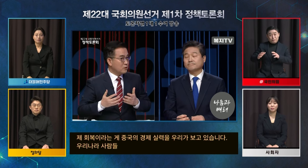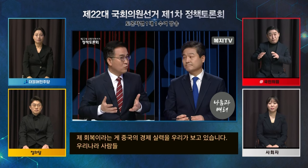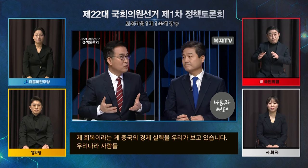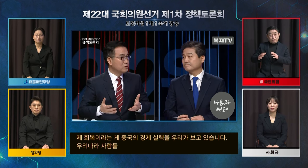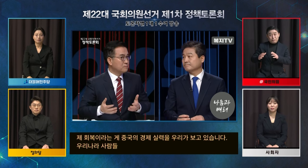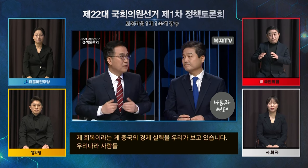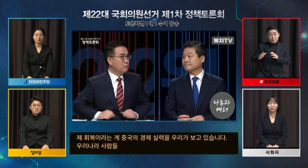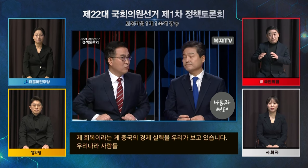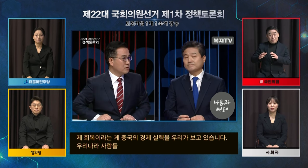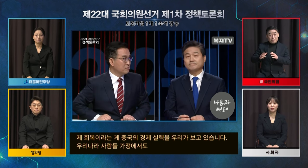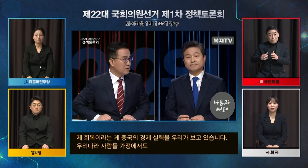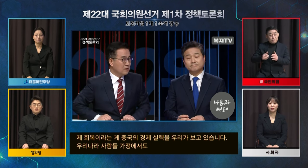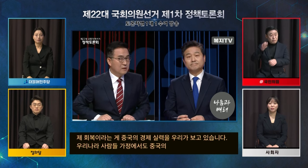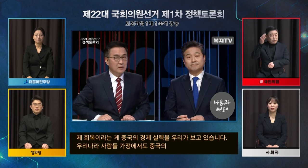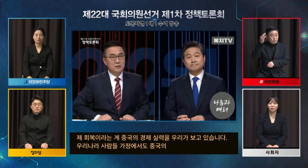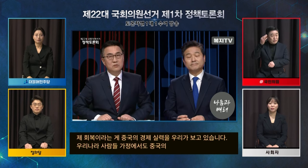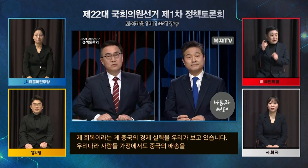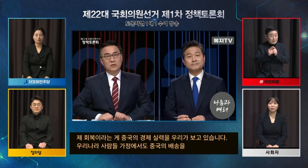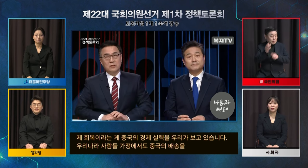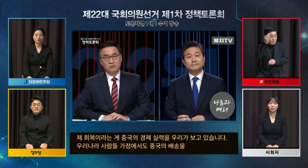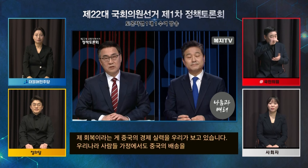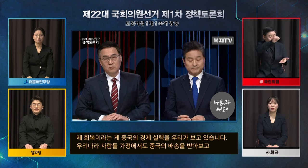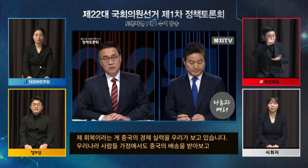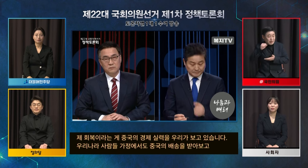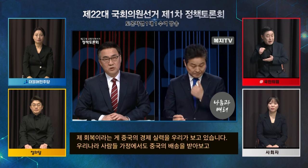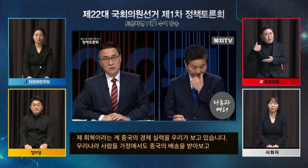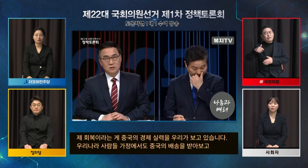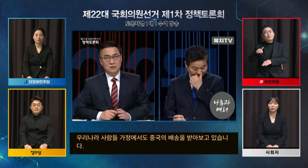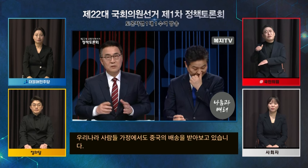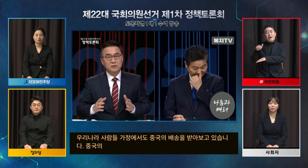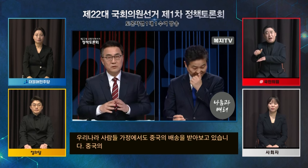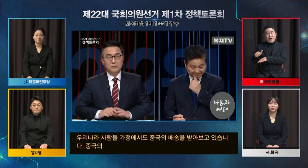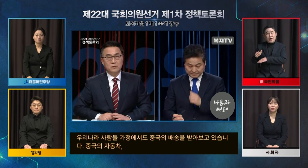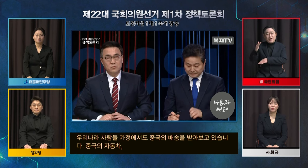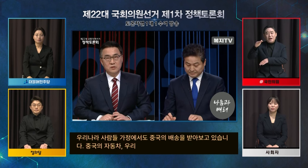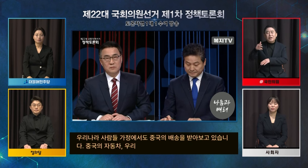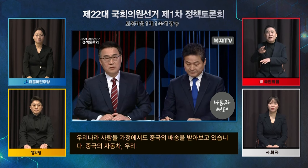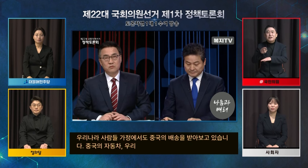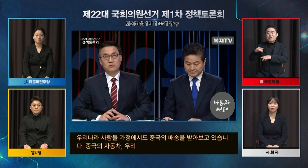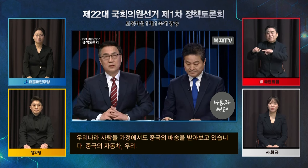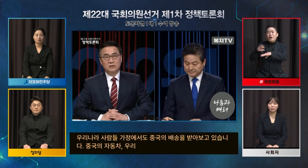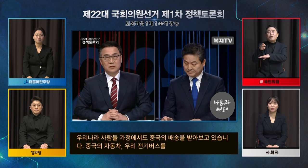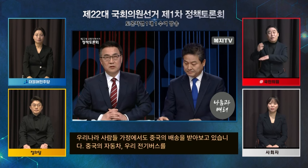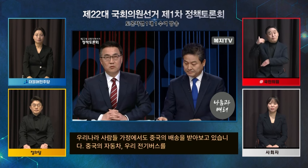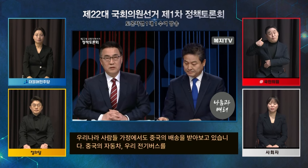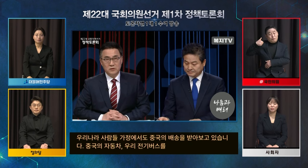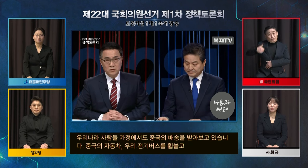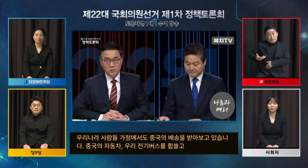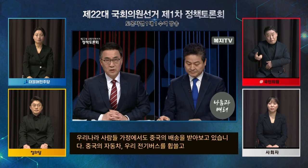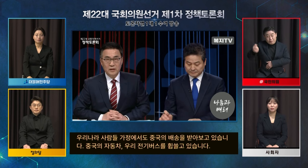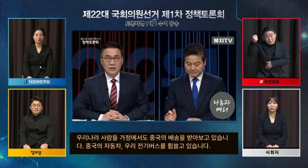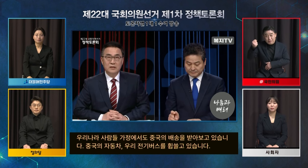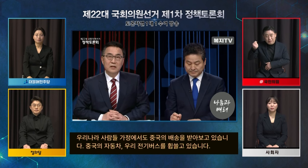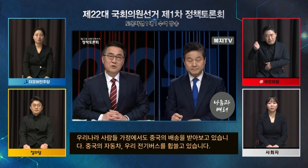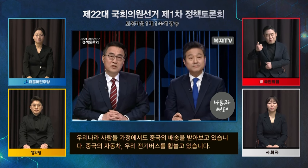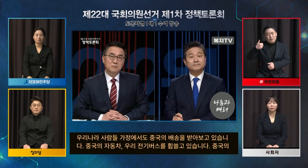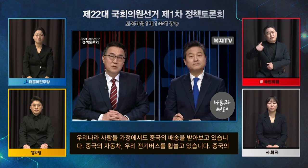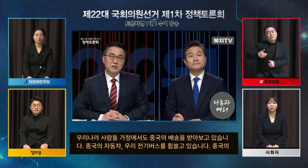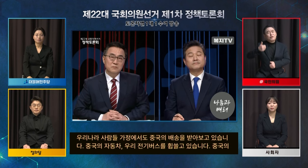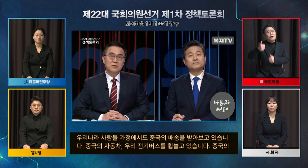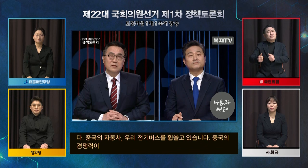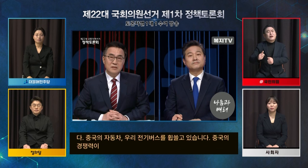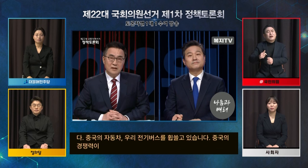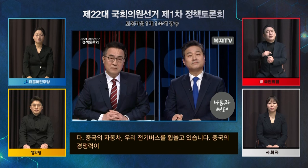배송을 받아보고 있습니다. 중국의 자동차 우리 전기버스를 휩쓸고 있습니다. 중국의 경쟁이 높아졌죠. 이게 이미